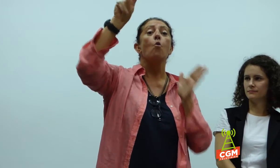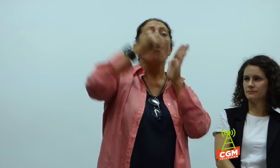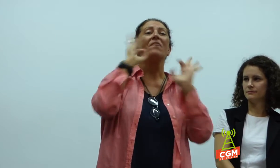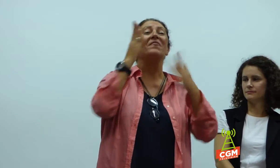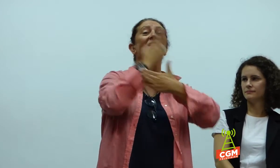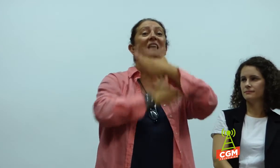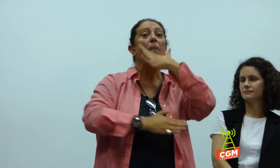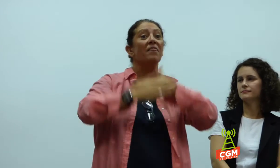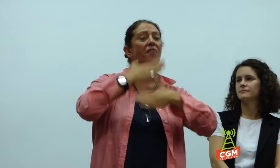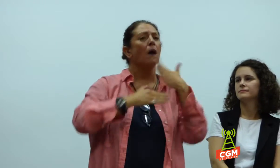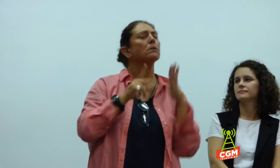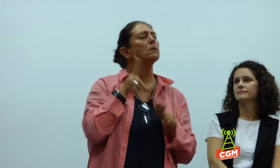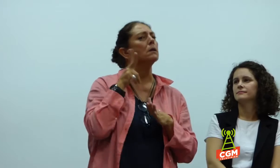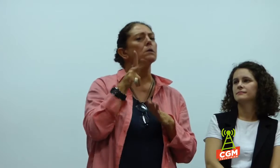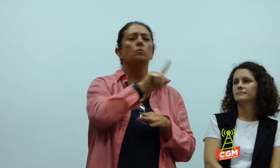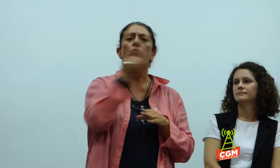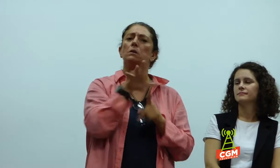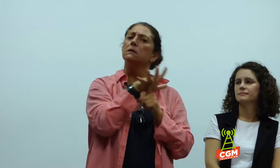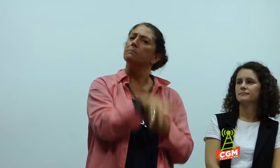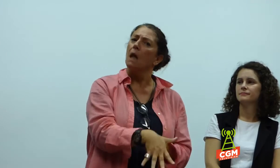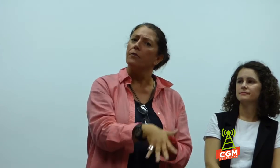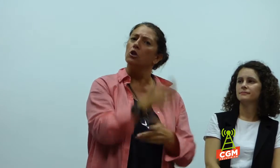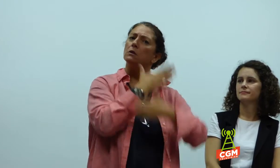Y la ONU ha establecido también...